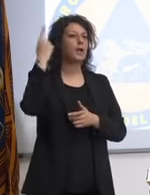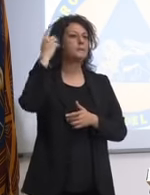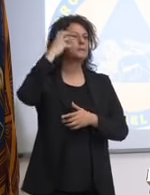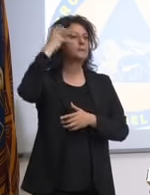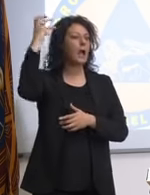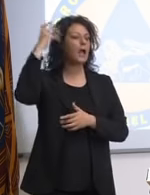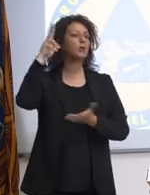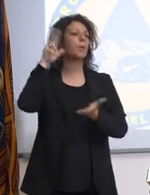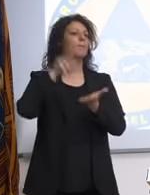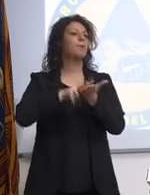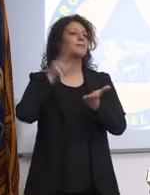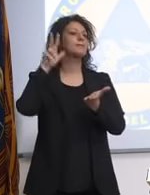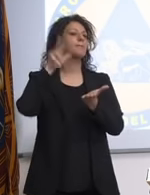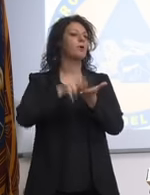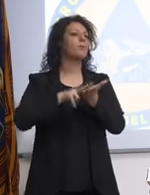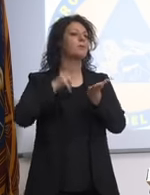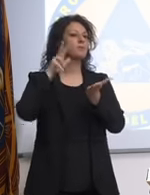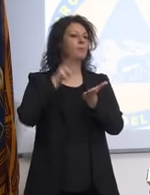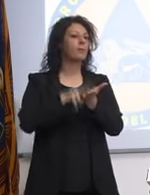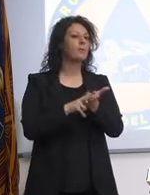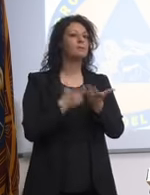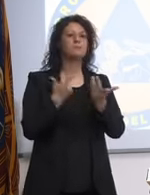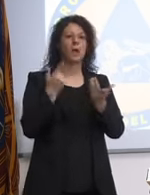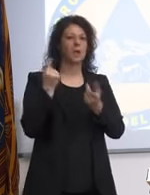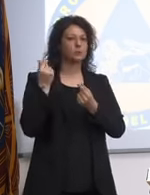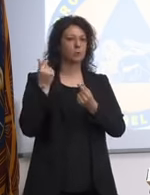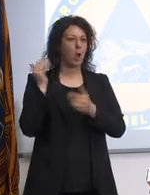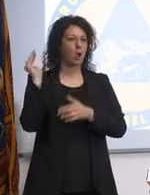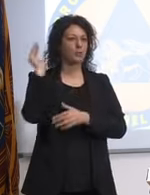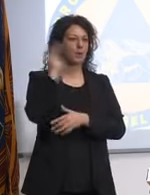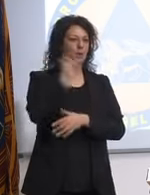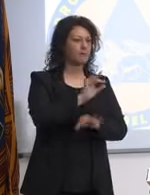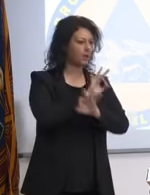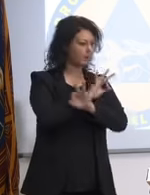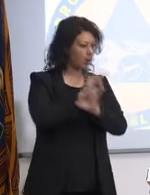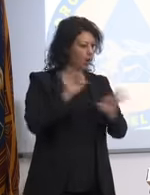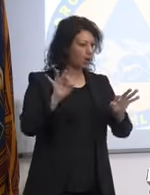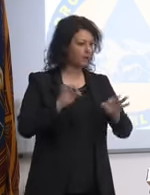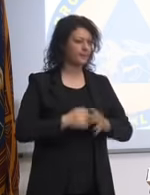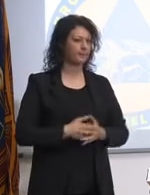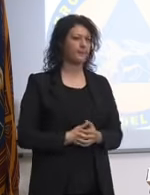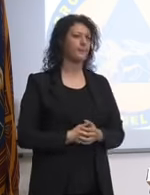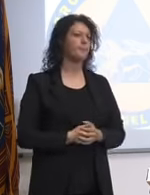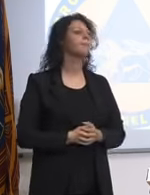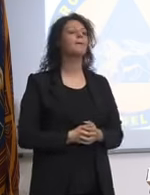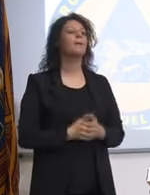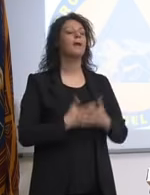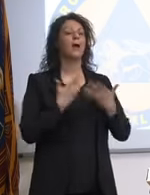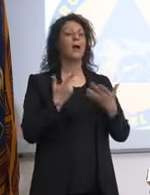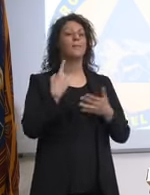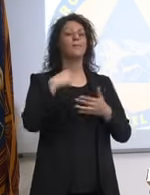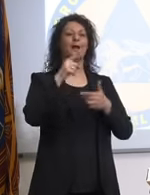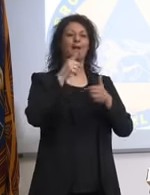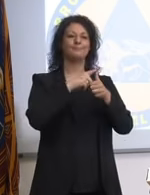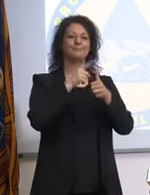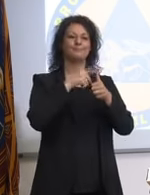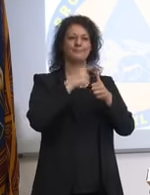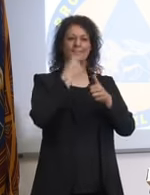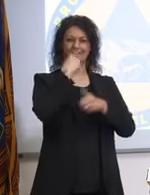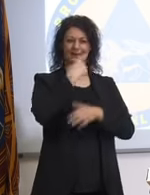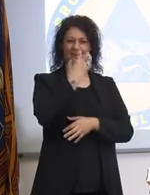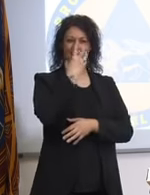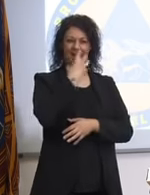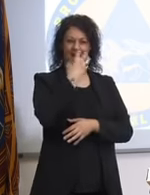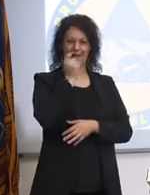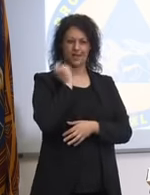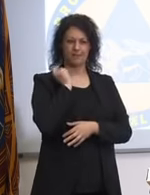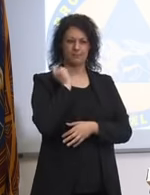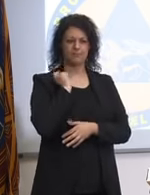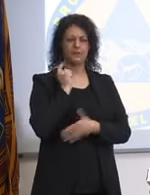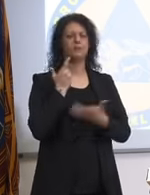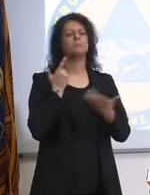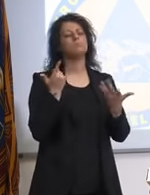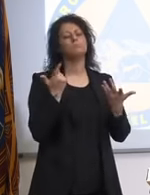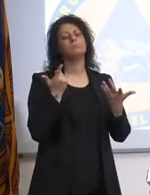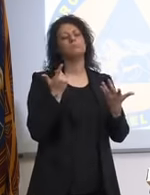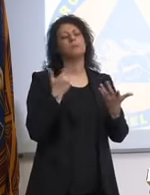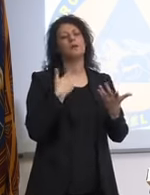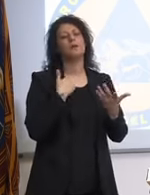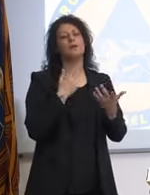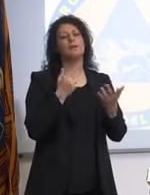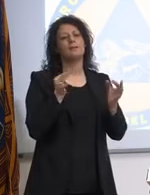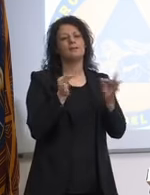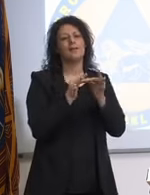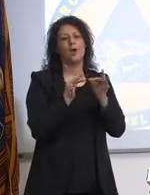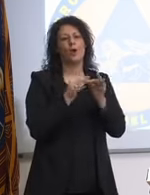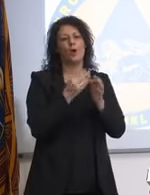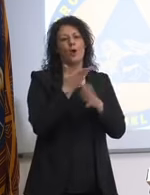soldi non arrivano. Ma guardate, rispetto alle terme hanno assolutamente ragione, la loro preoccupazione è